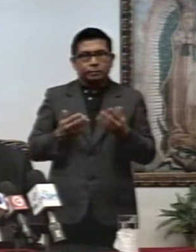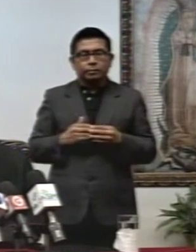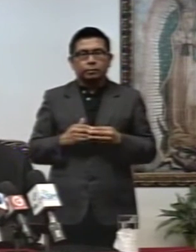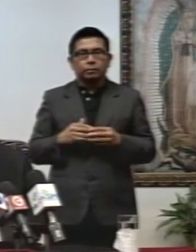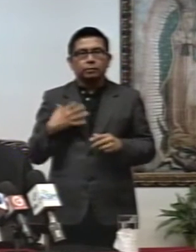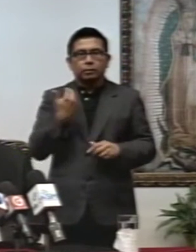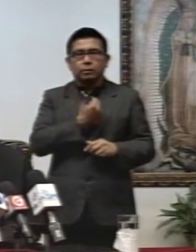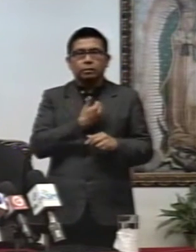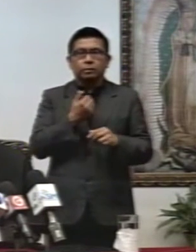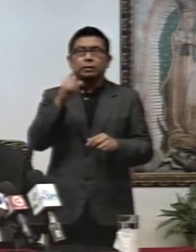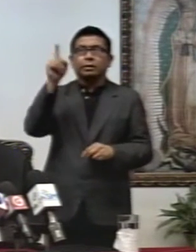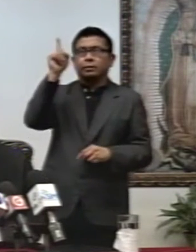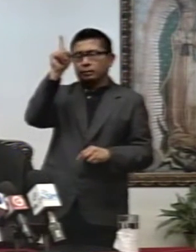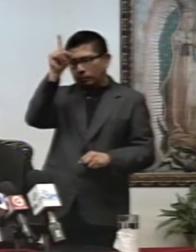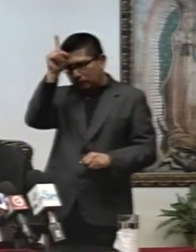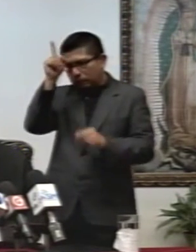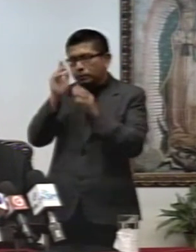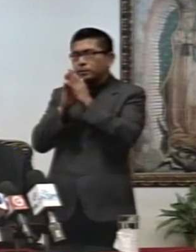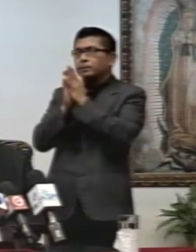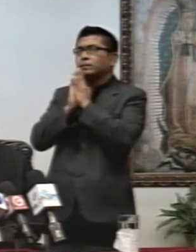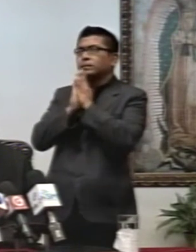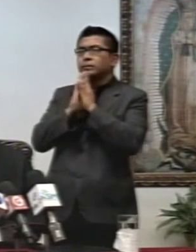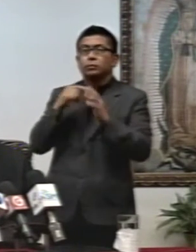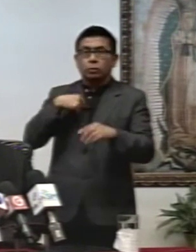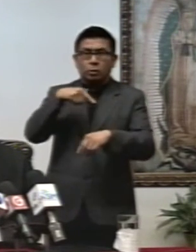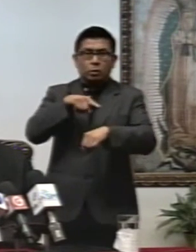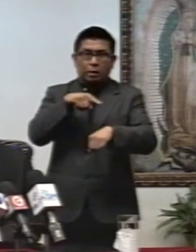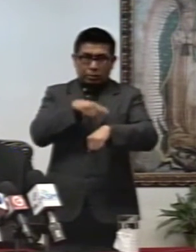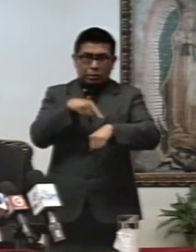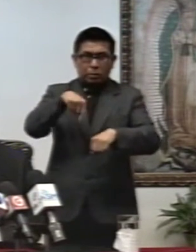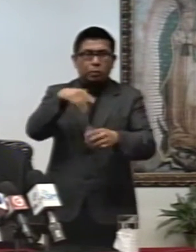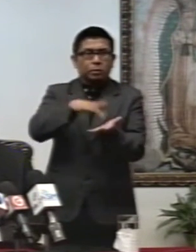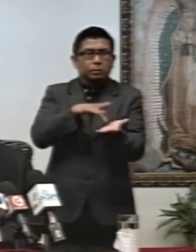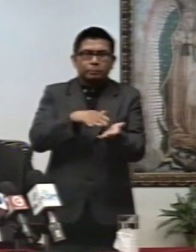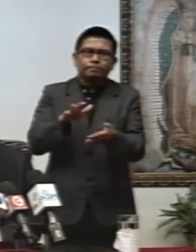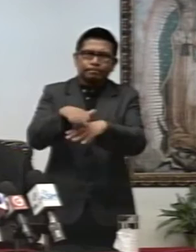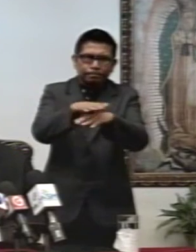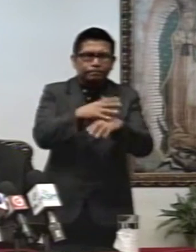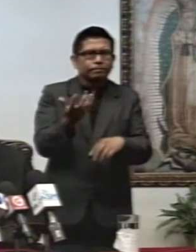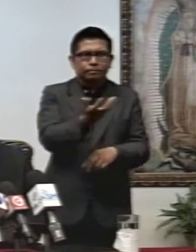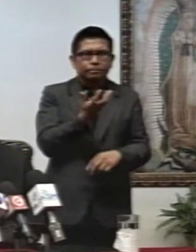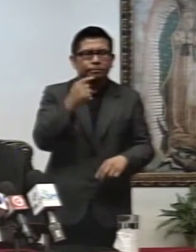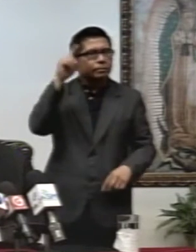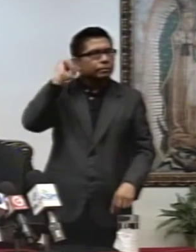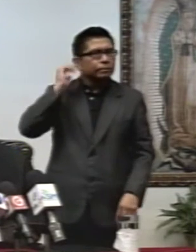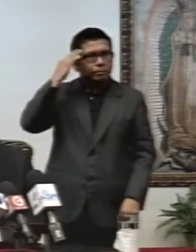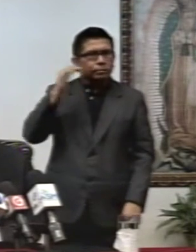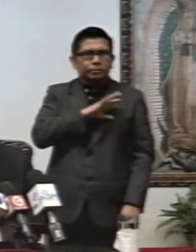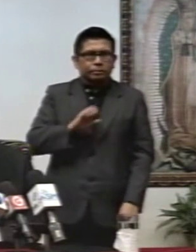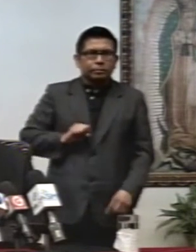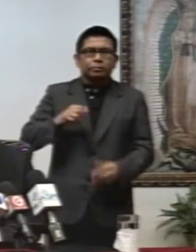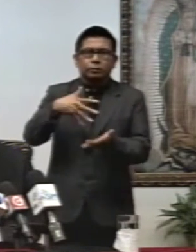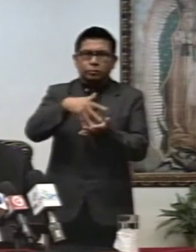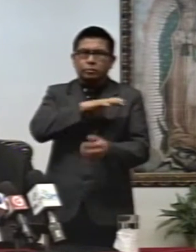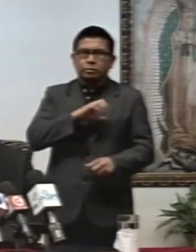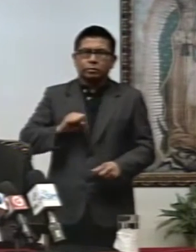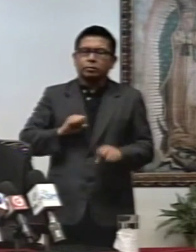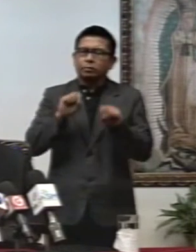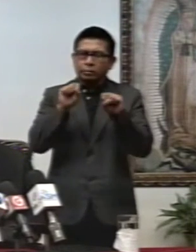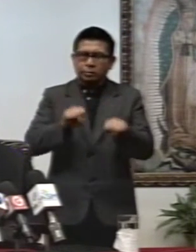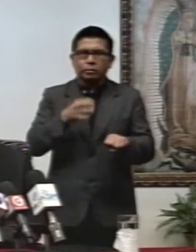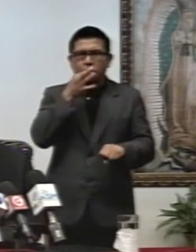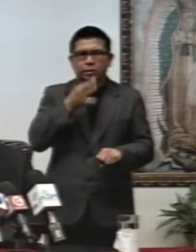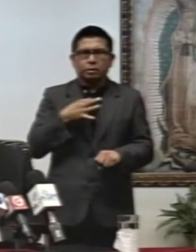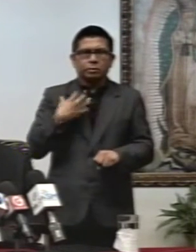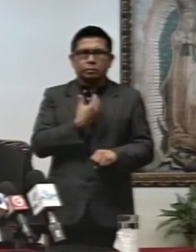estamos pidiéndole al Señor siempre, y aprovecho el momento para invitar a todos a que oremos para que verdaderamente podamos superar